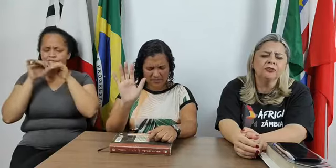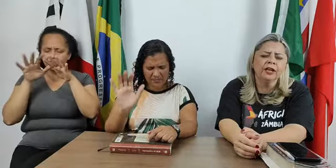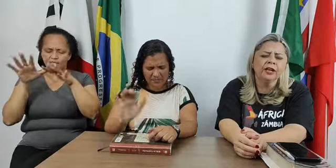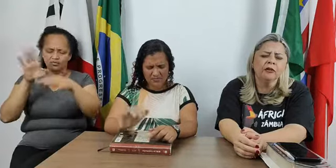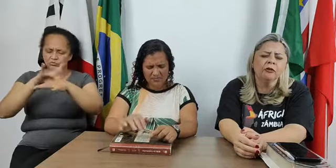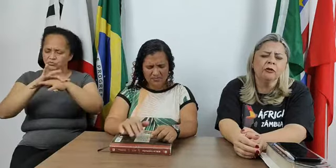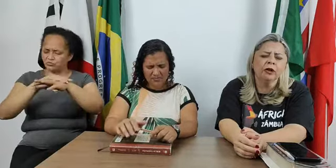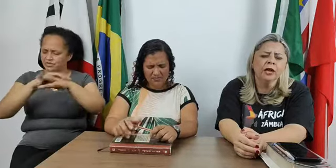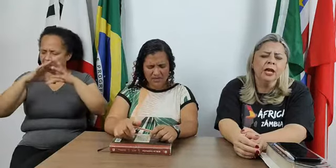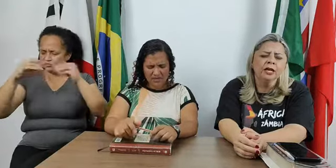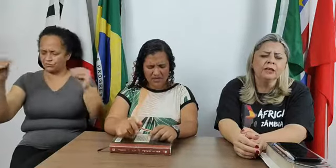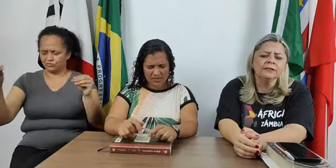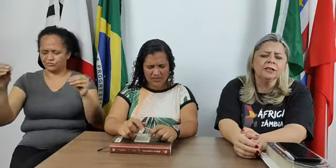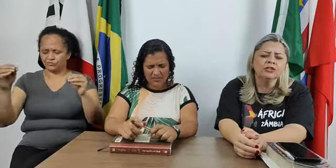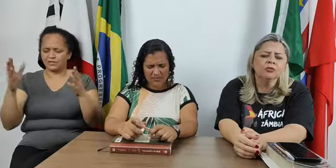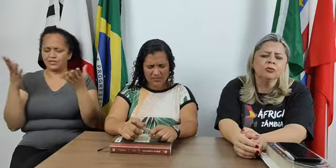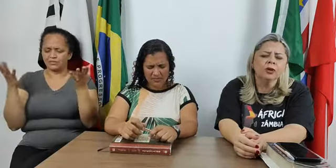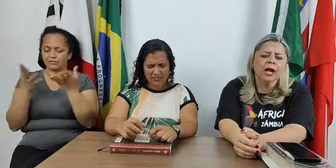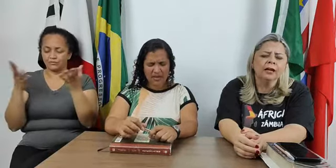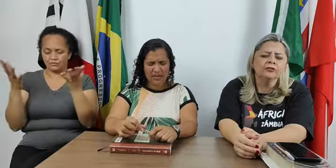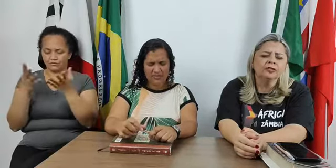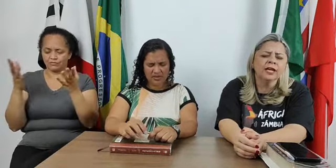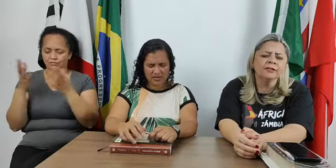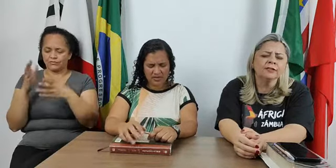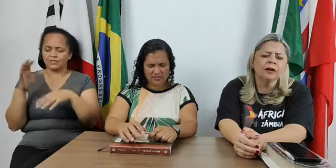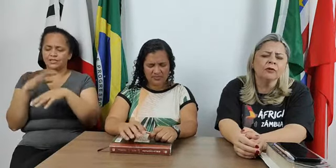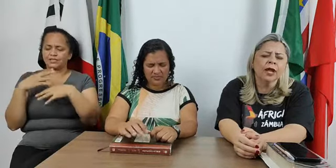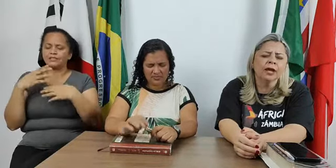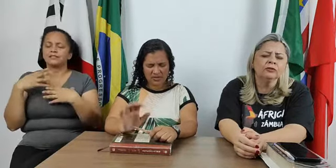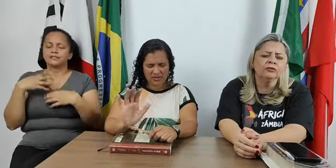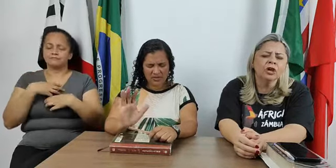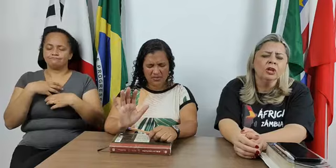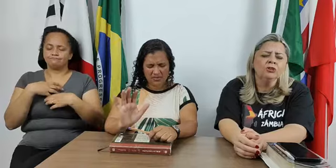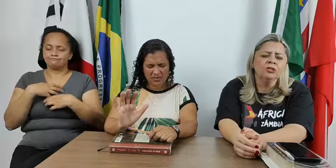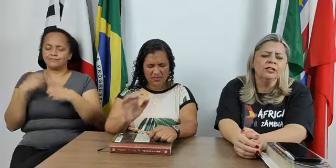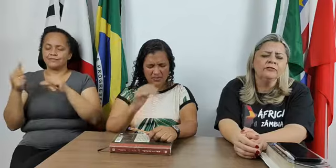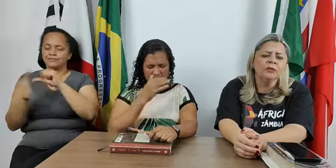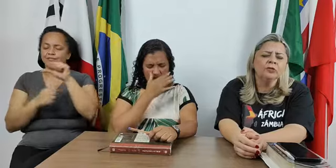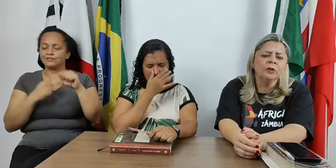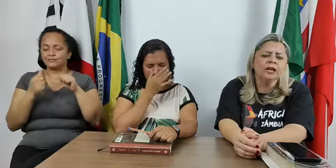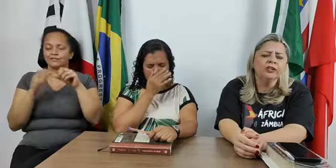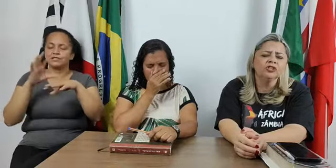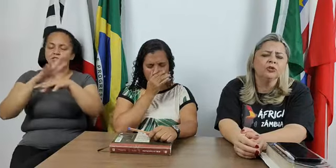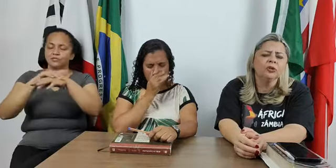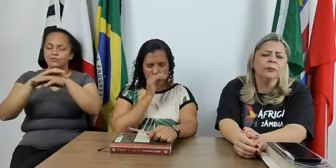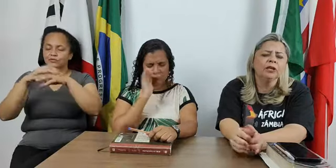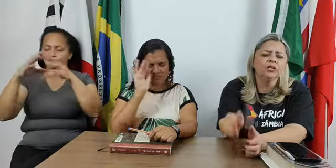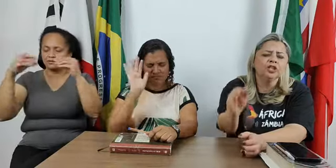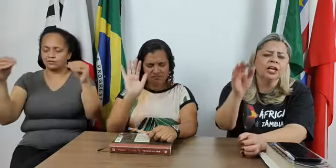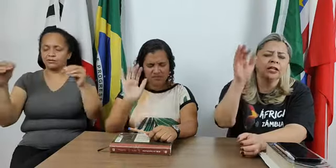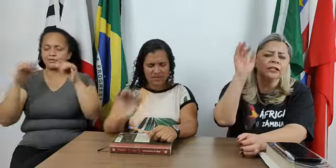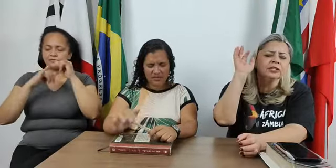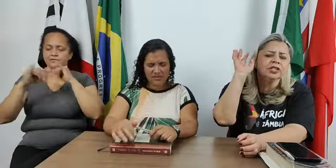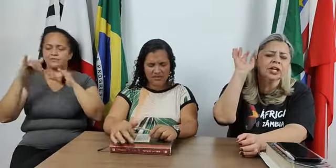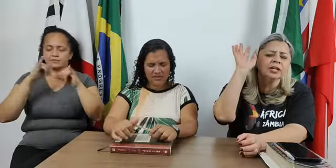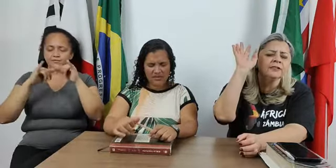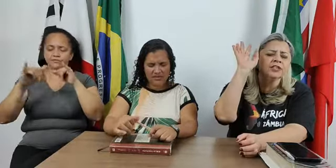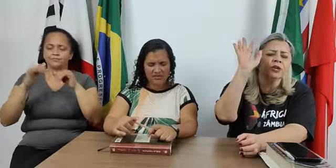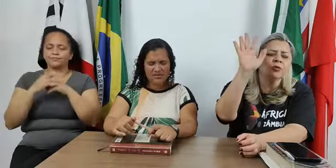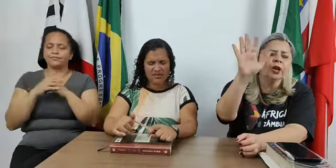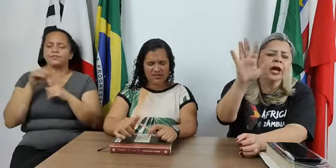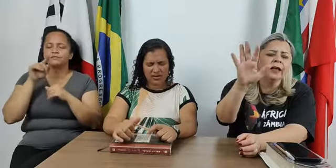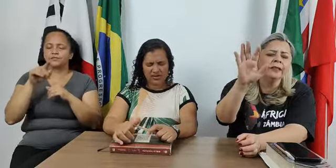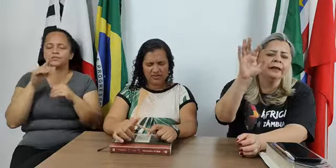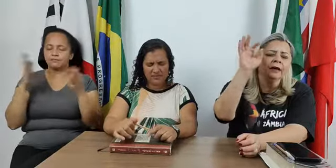eles estiverem agora, que eles sejam curados, restaurados. Nós enviamos palavra de cura para Angélica, Angélica